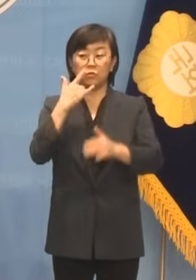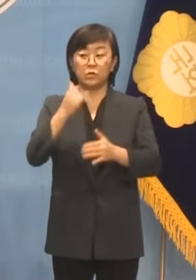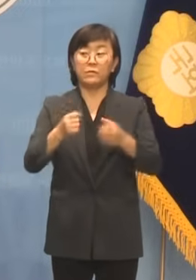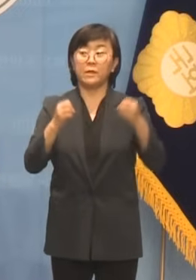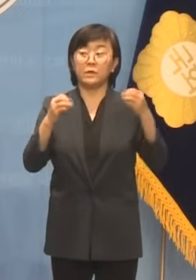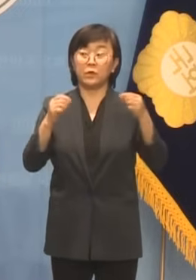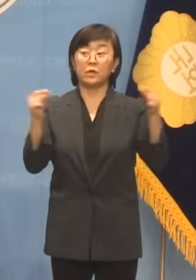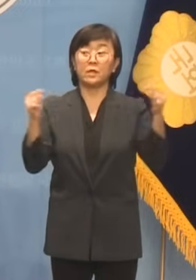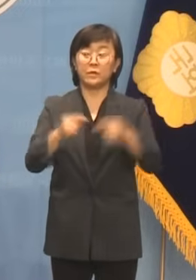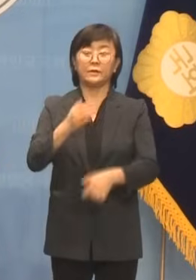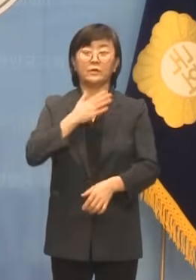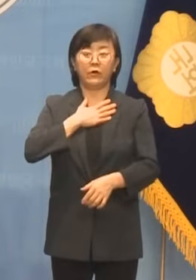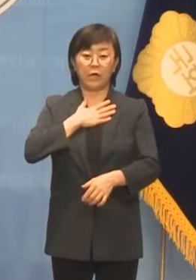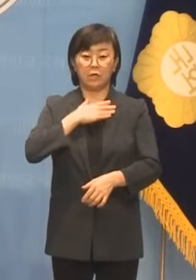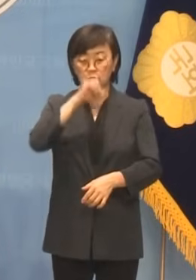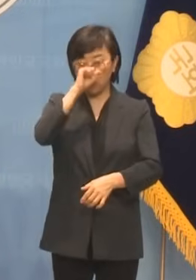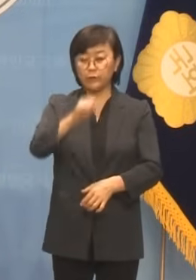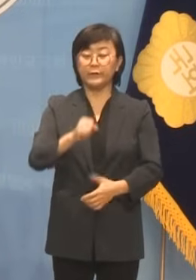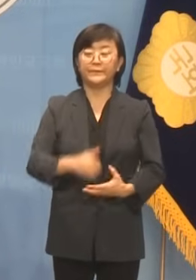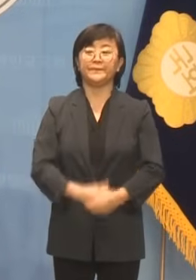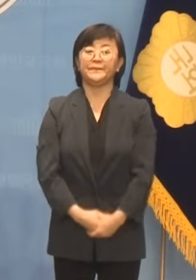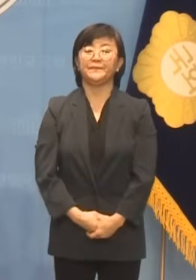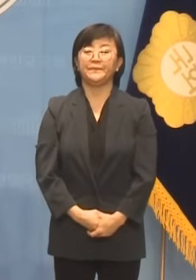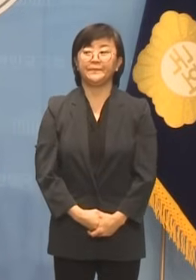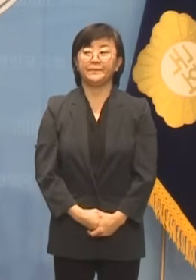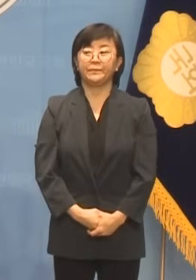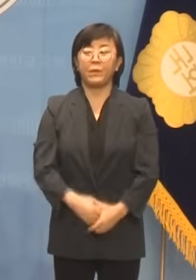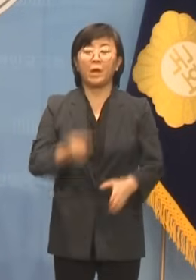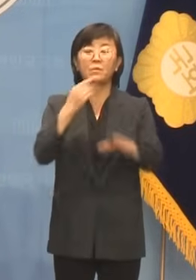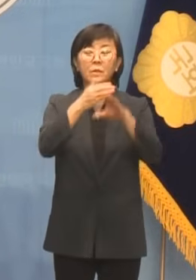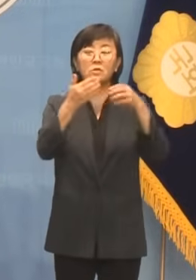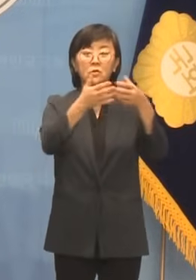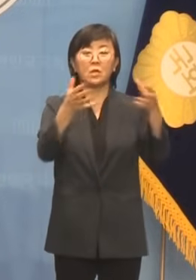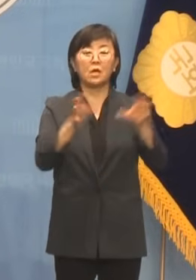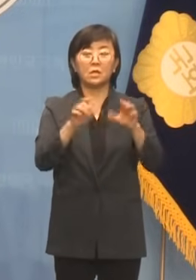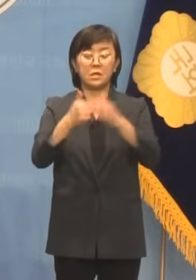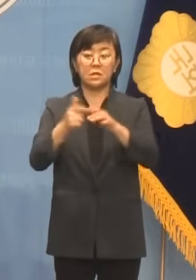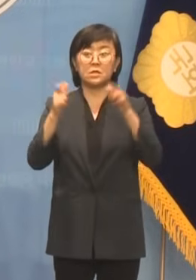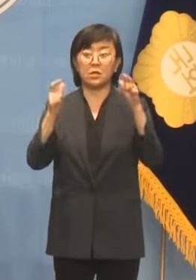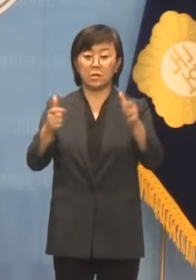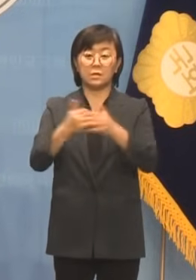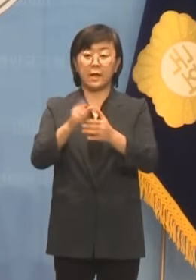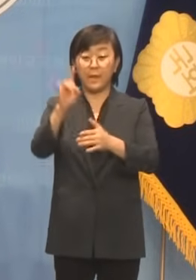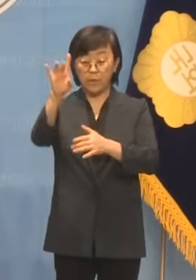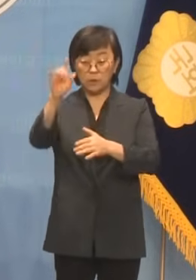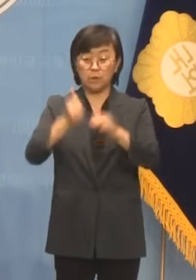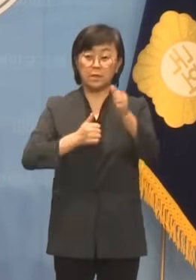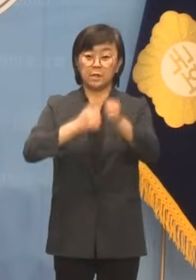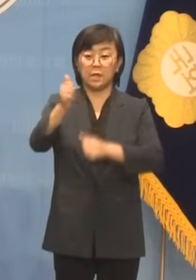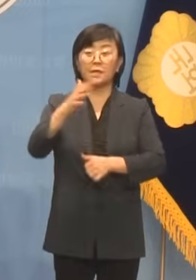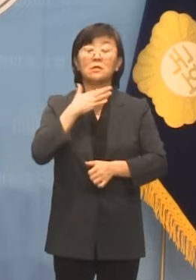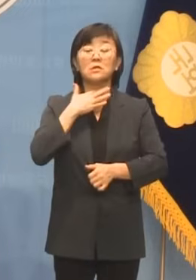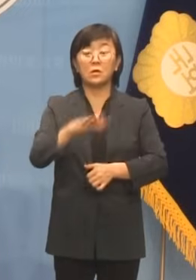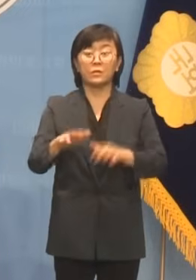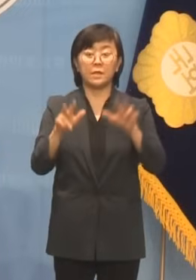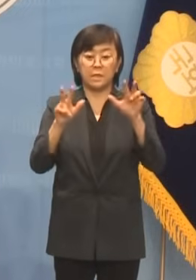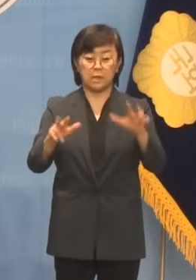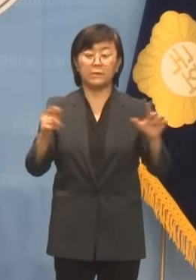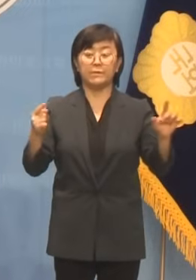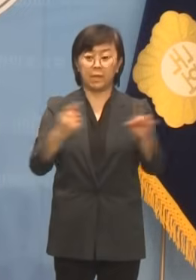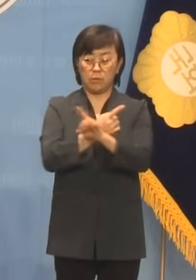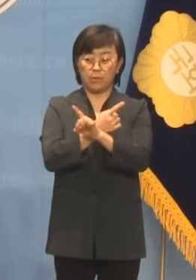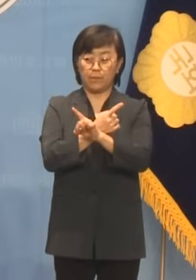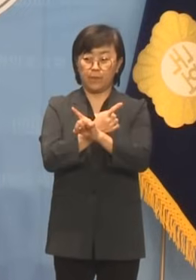소통 능력은 저의 강점이라고 생각합니다. 민주당은 이 지역에서 한 번도 승리하지 못했지만 이제는